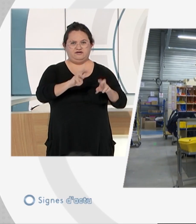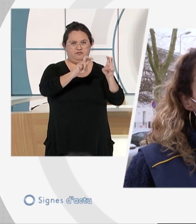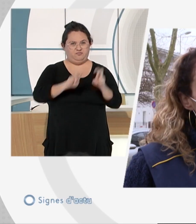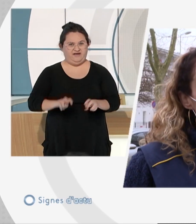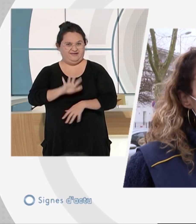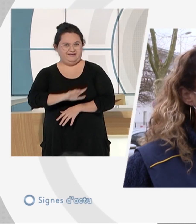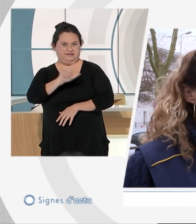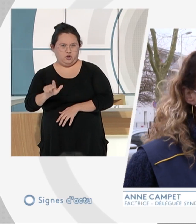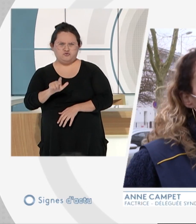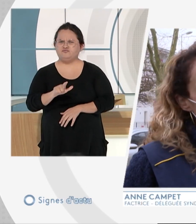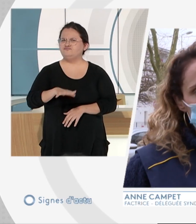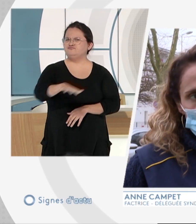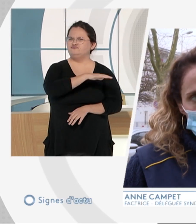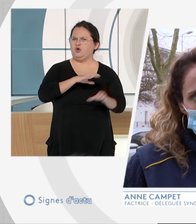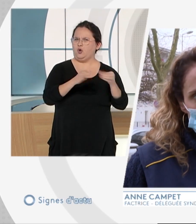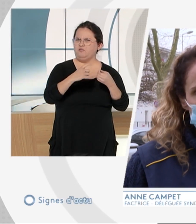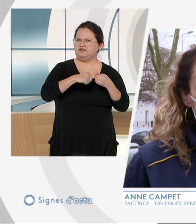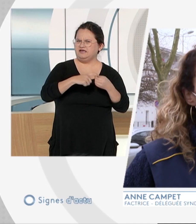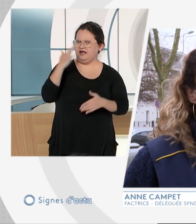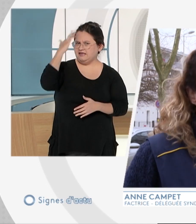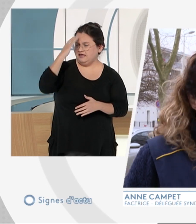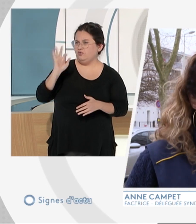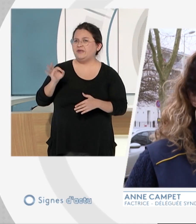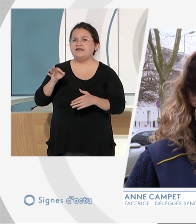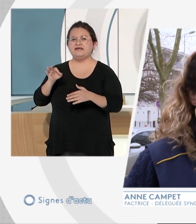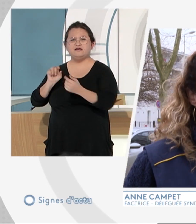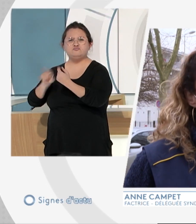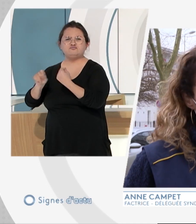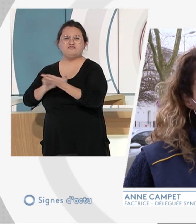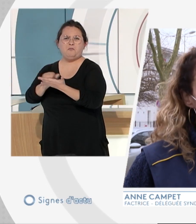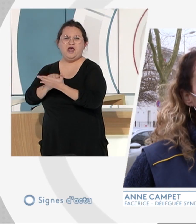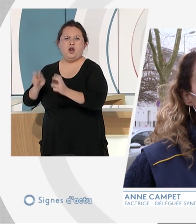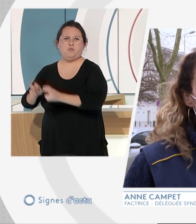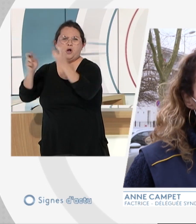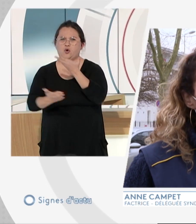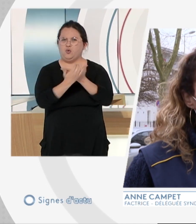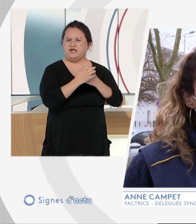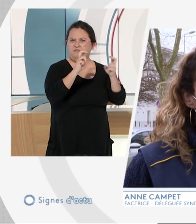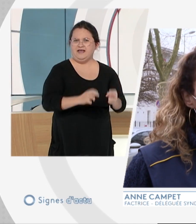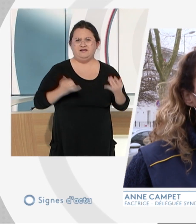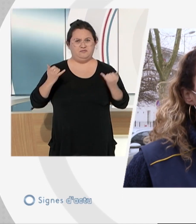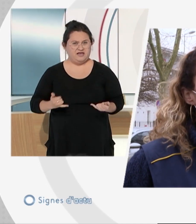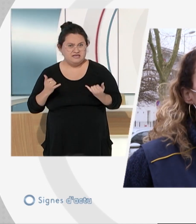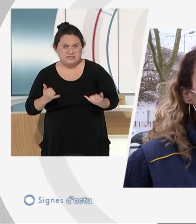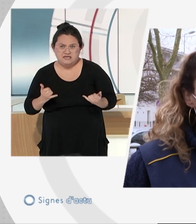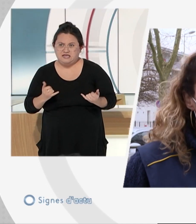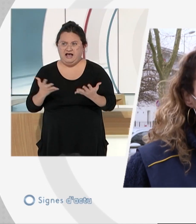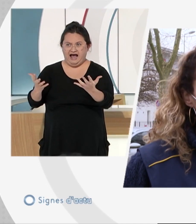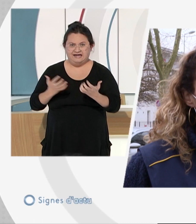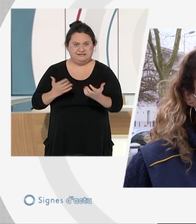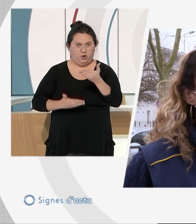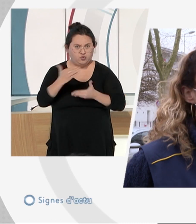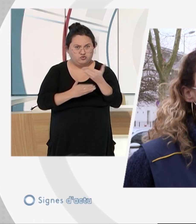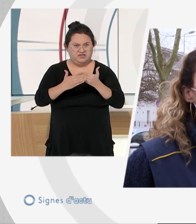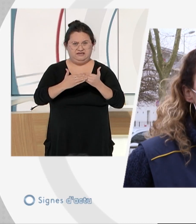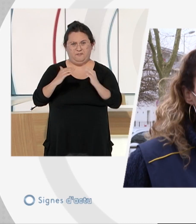Le courrier baisse parce qu'effectivement on envoie de plus en plus de mails, sauf qu'ici la particularité c'est qu'on a une attractivité immobilière qui fait qu'on a beaucoup de